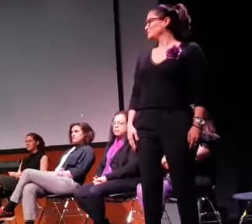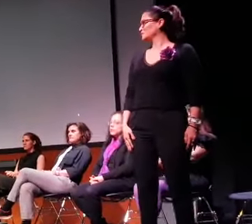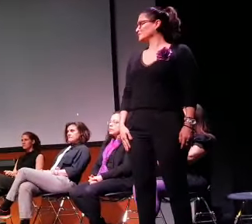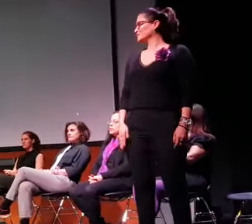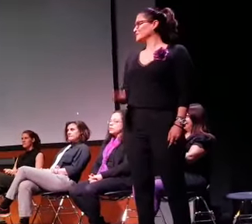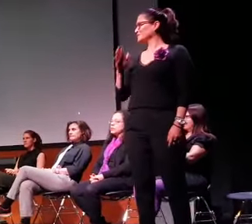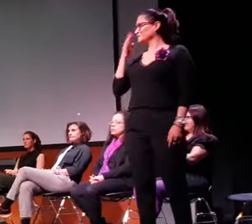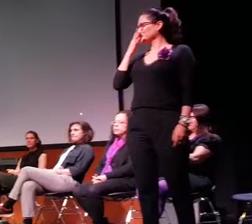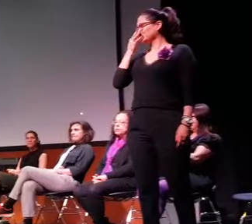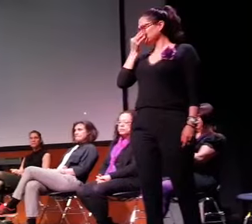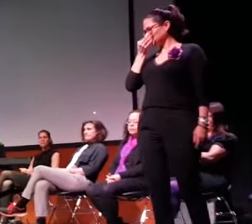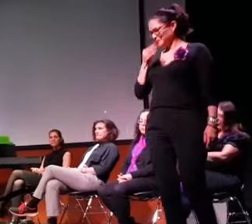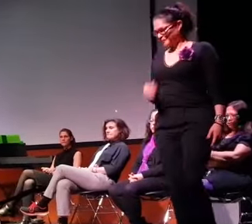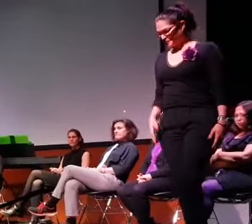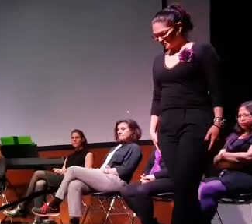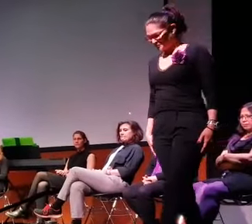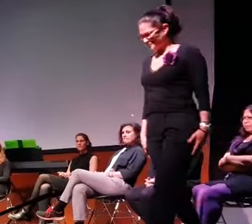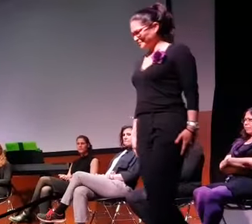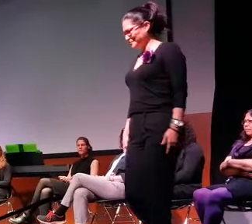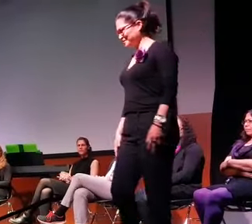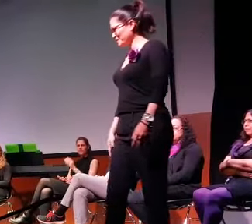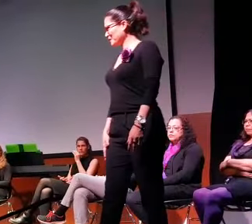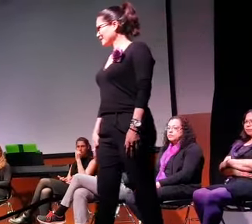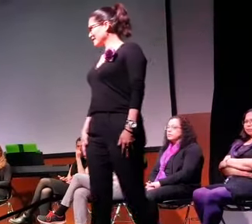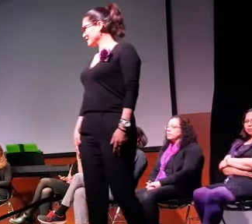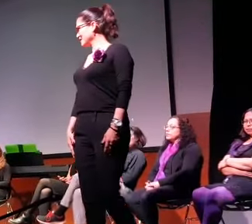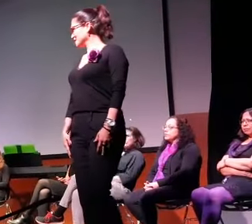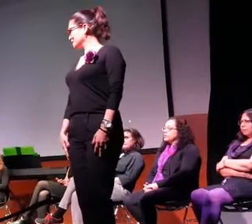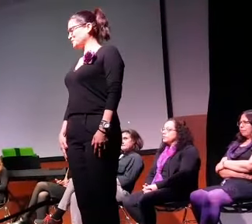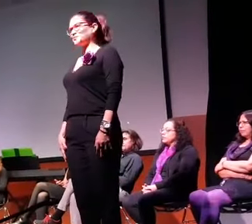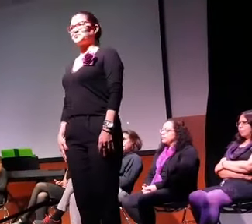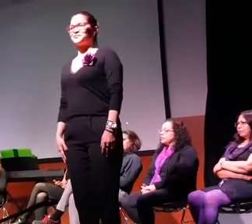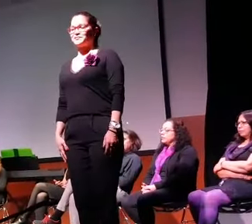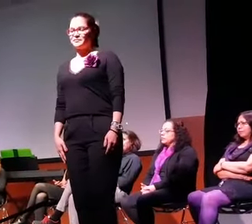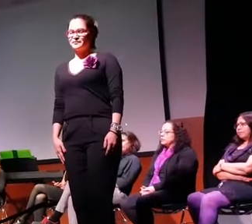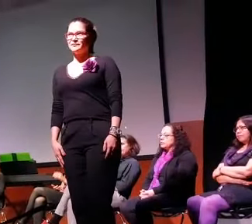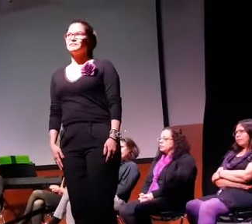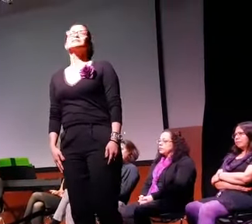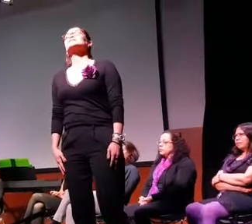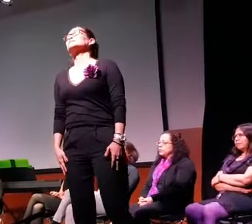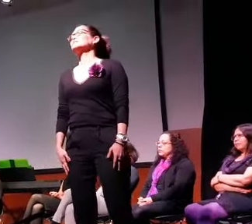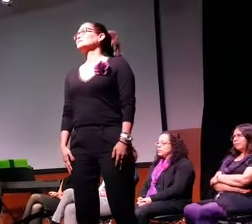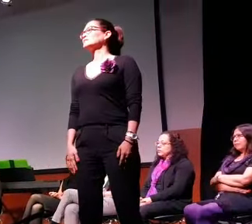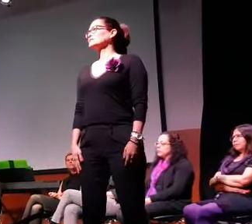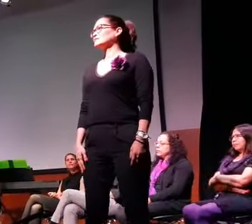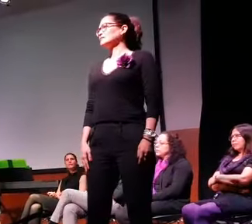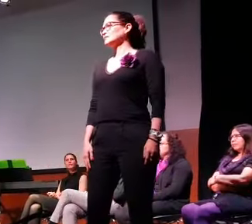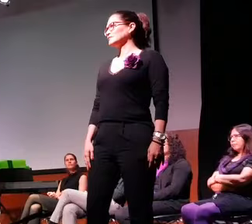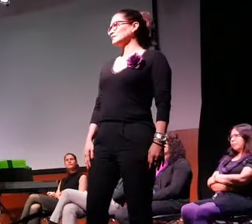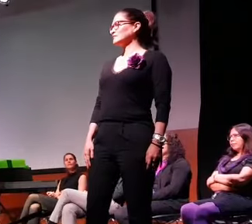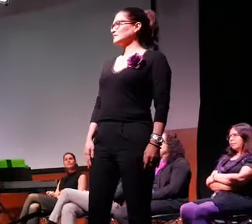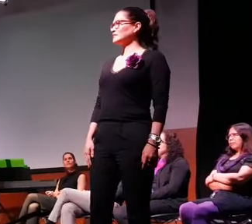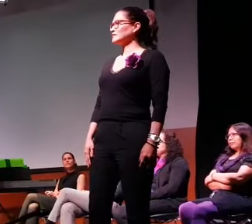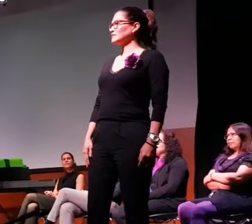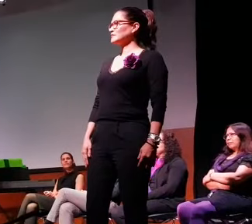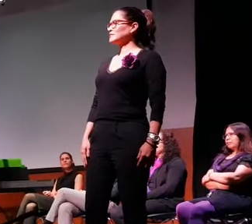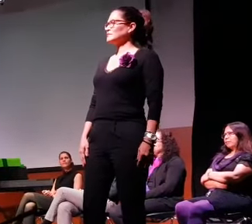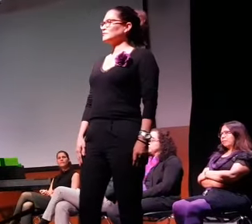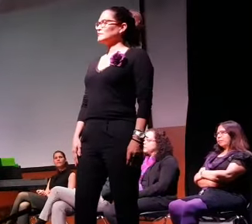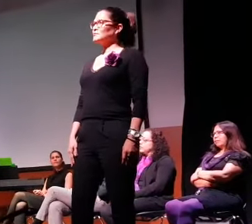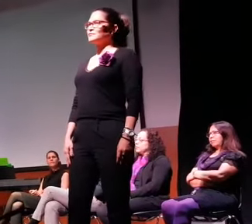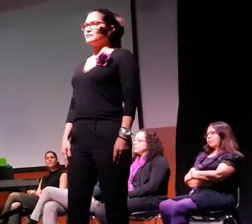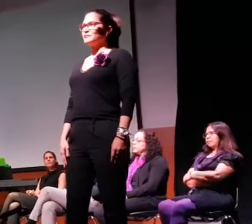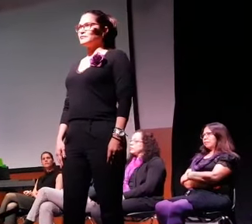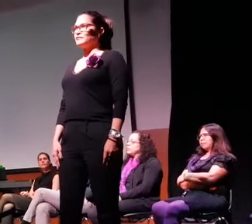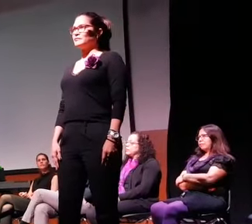Los gritos de mis signos, con la colaboración de Claudia Alvarado en Lenguaje de Signos.